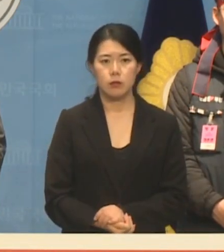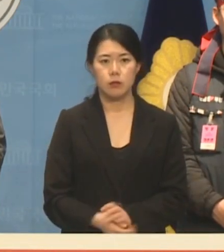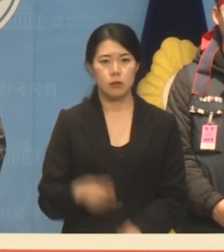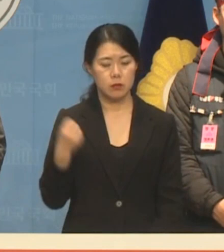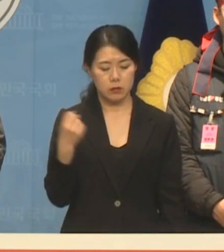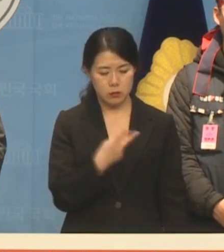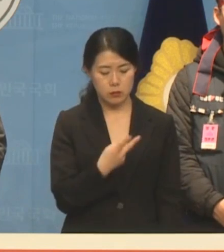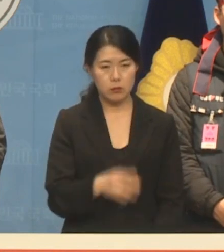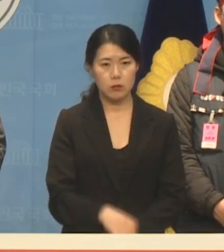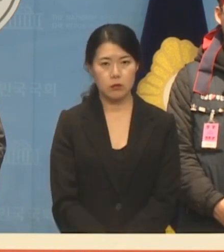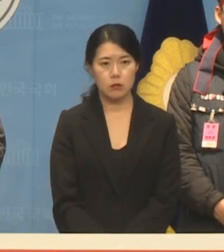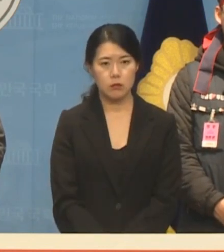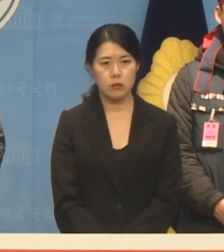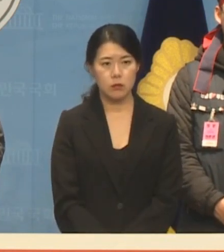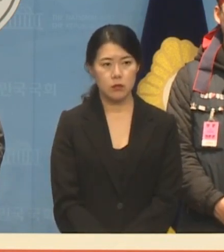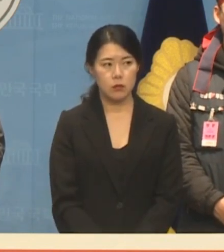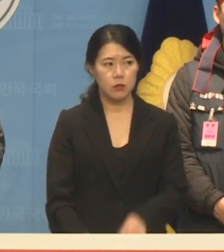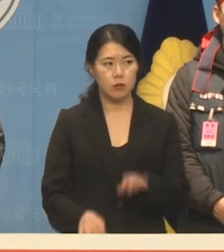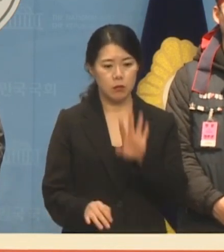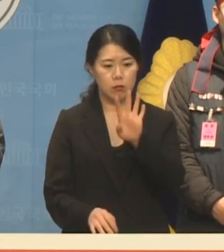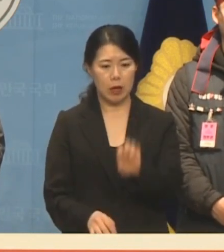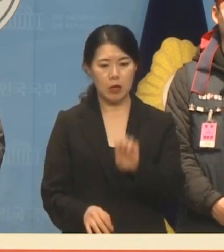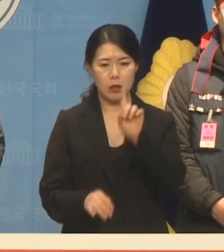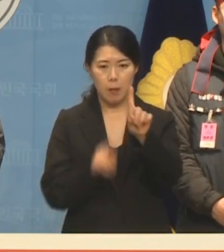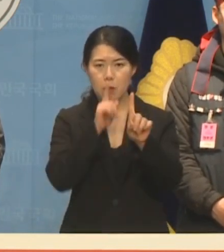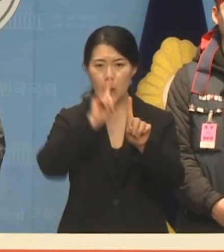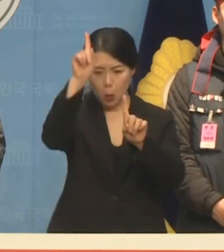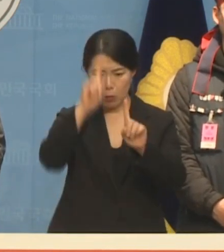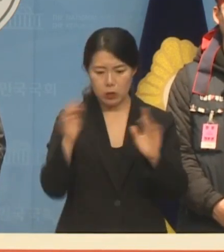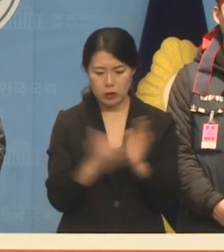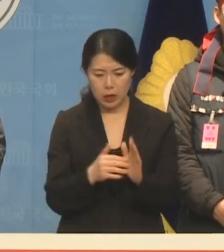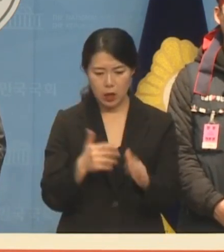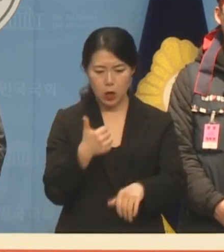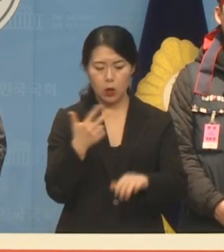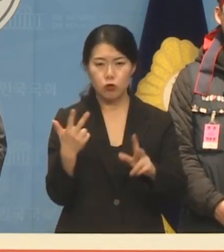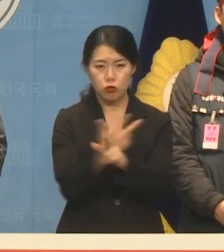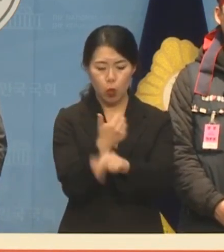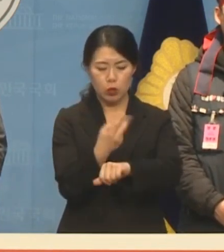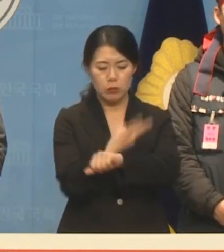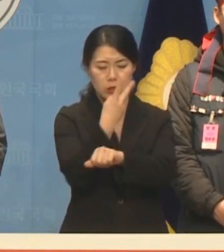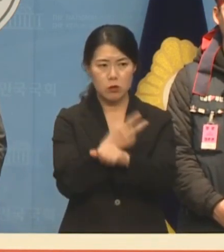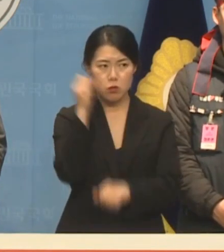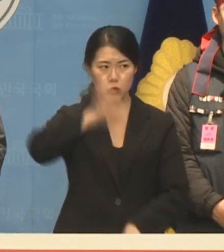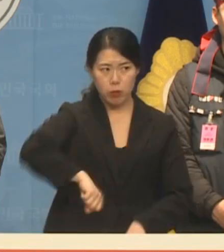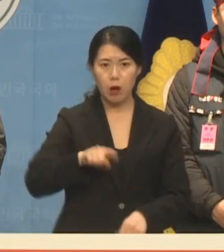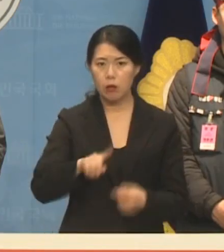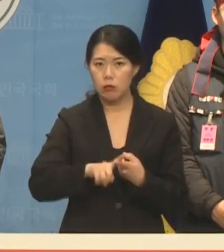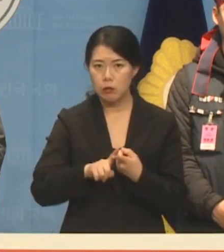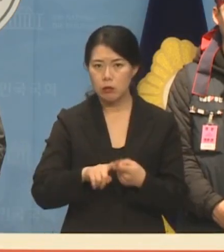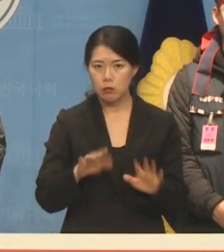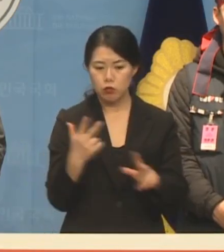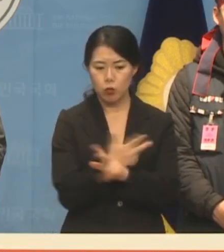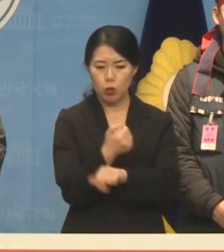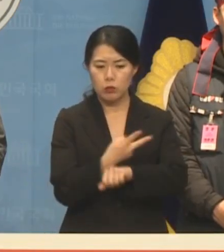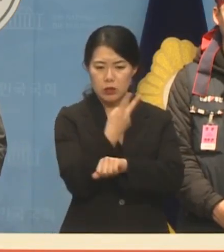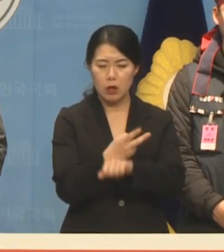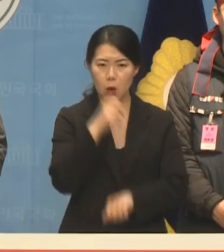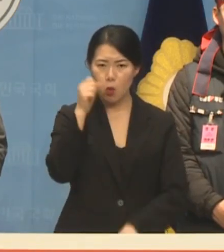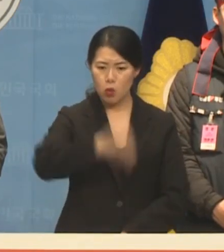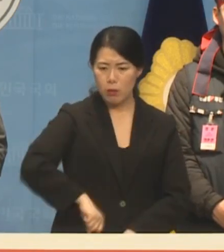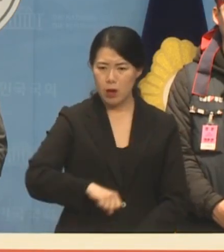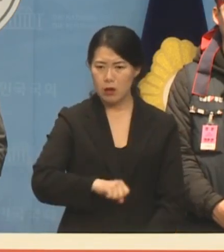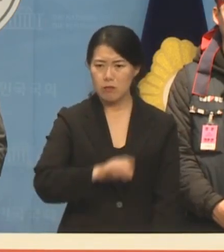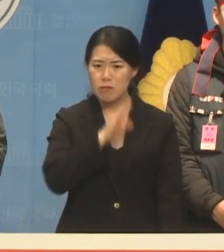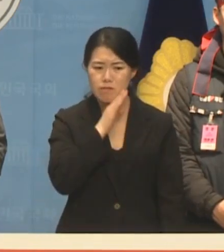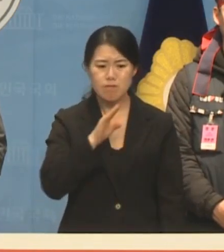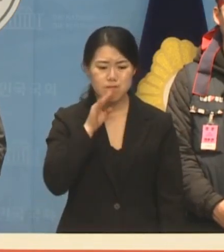또 지혜가 41건이나 고발한 주 52시간 위반 사건에 대해 주 52시간 위반인지 아닌지 판단하는